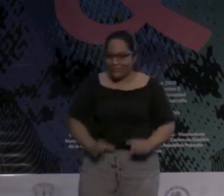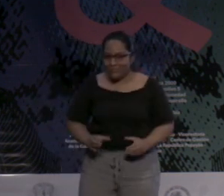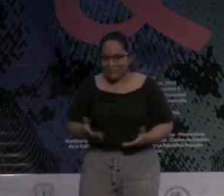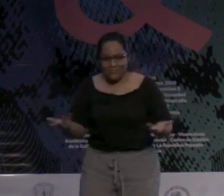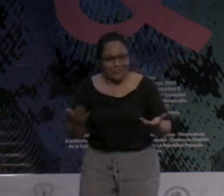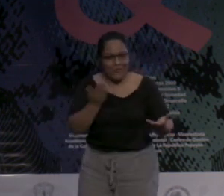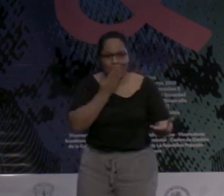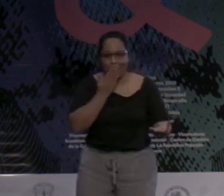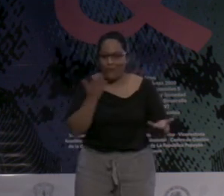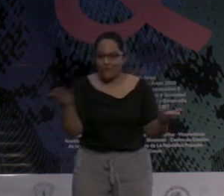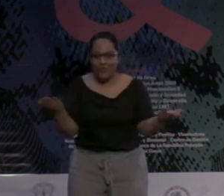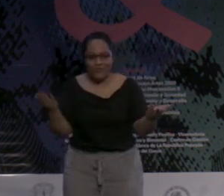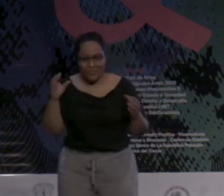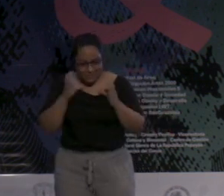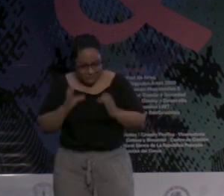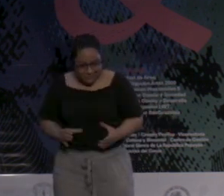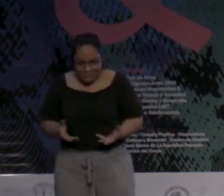cuerpo